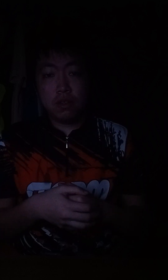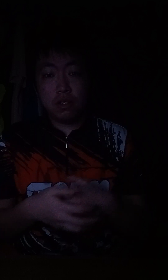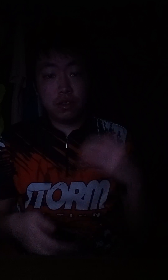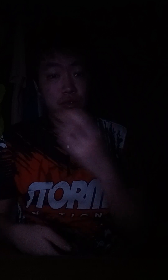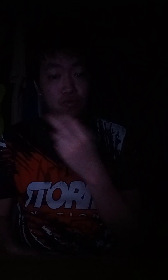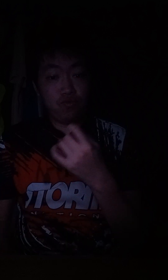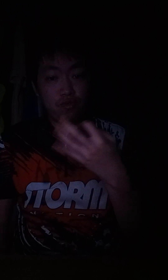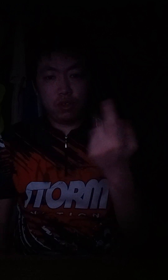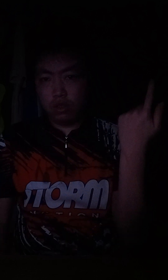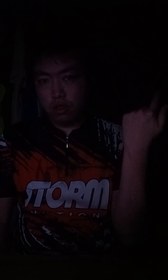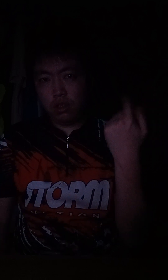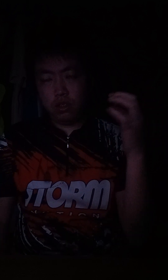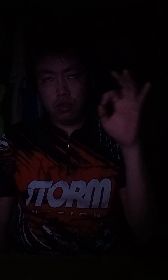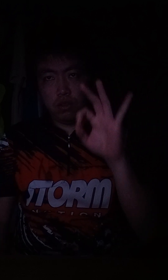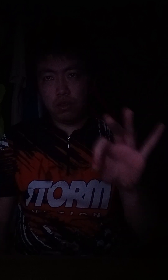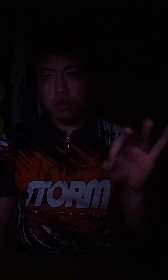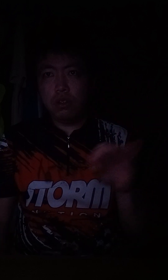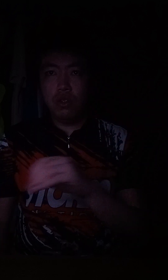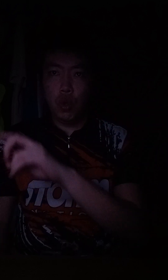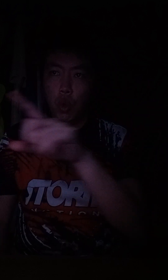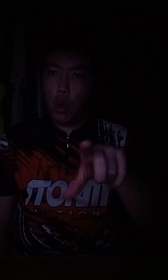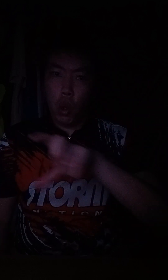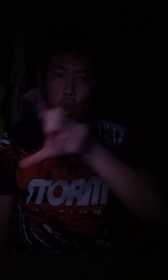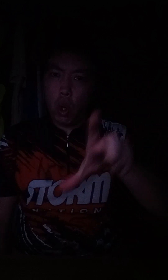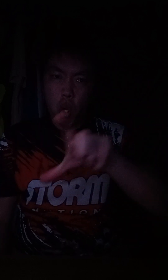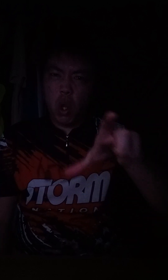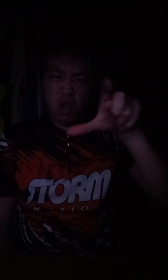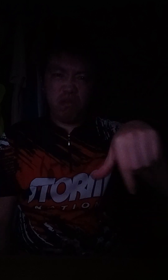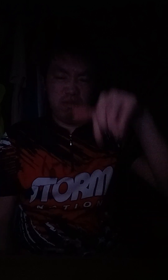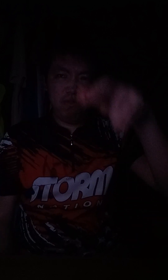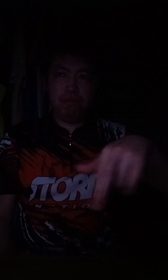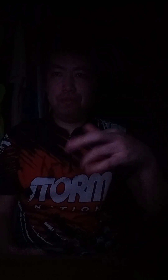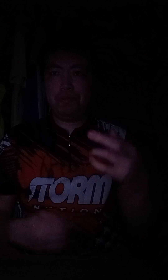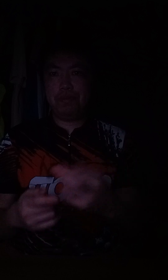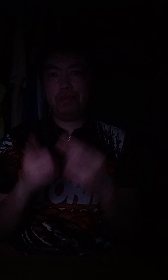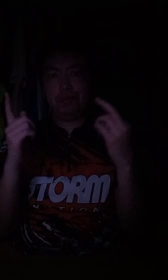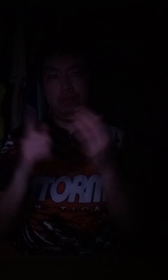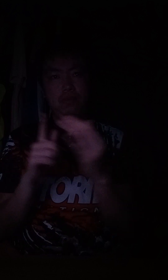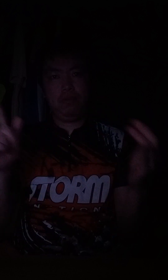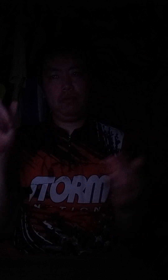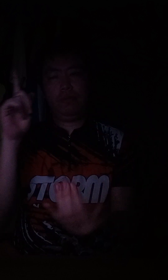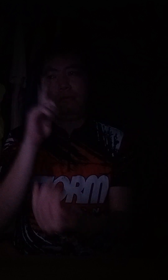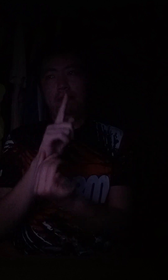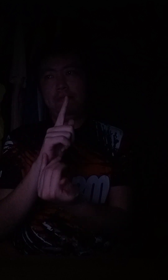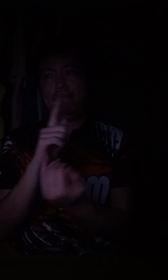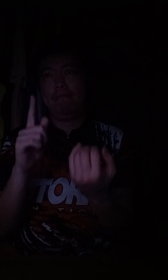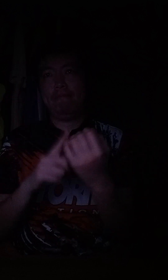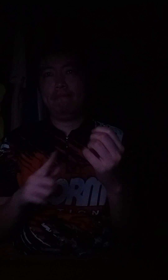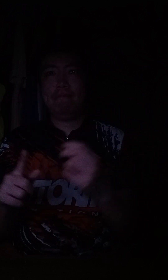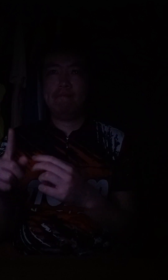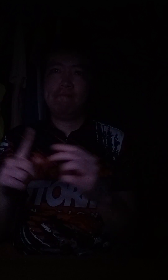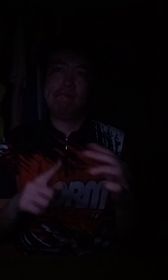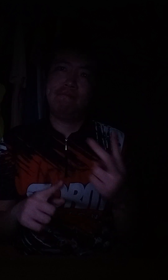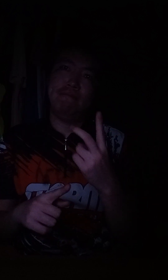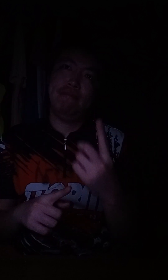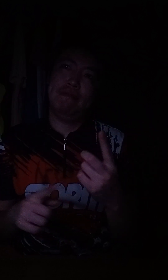행정안전부는 어제 국무회의에서 공중 화장실 등에 관한 법률 시행령 개정안이 의결돼 21일부터